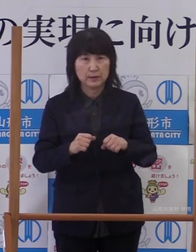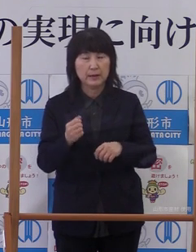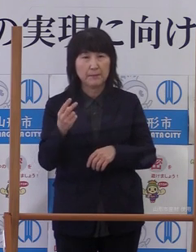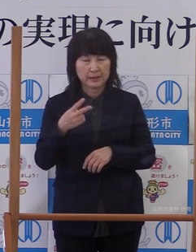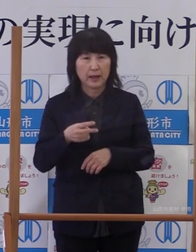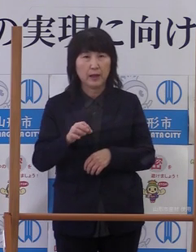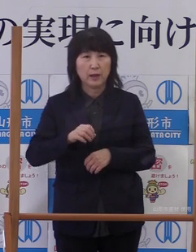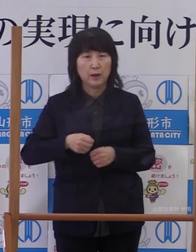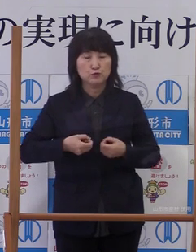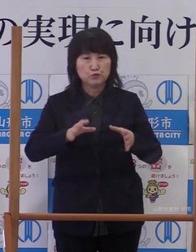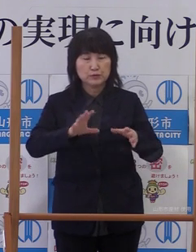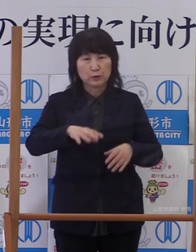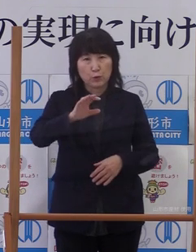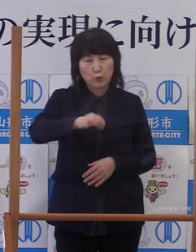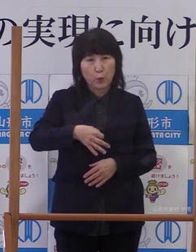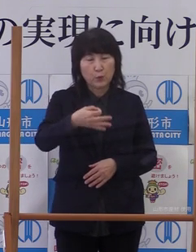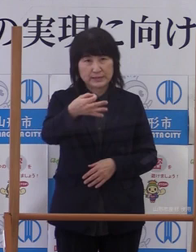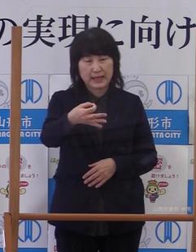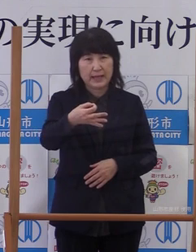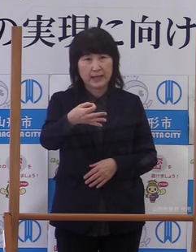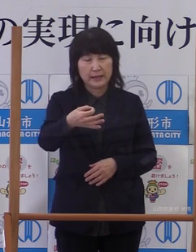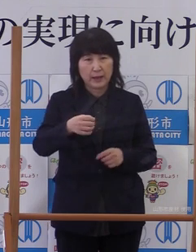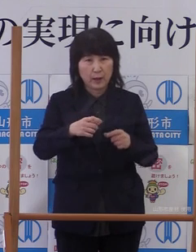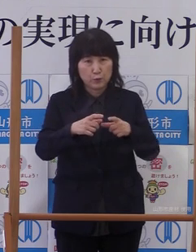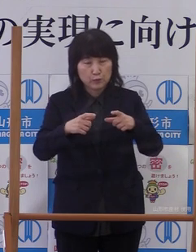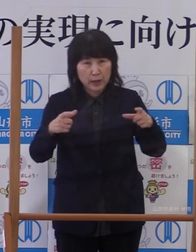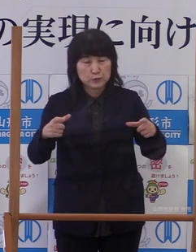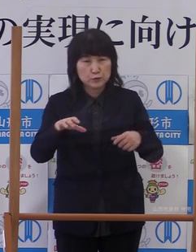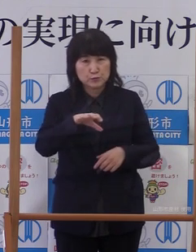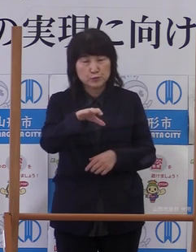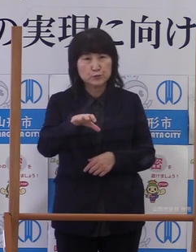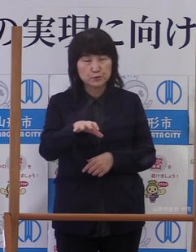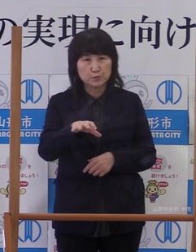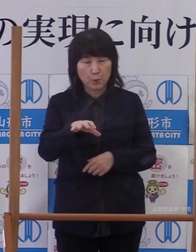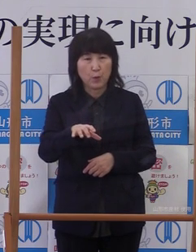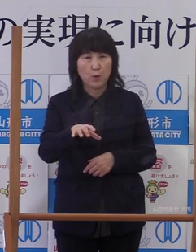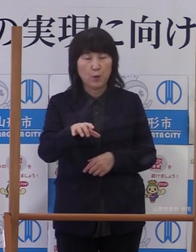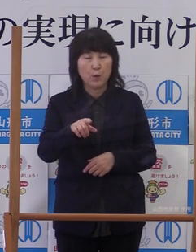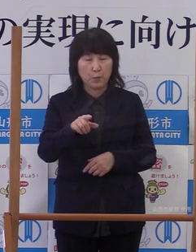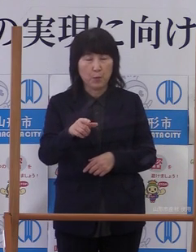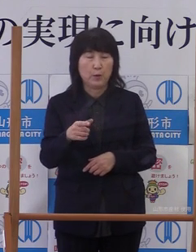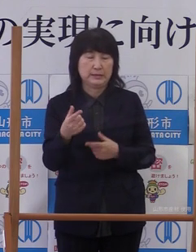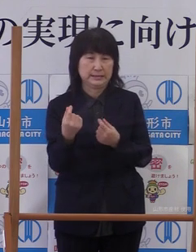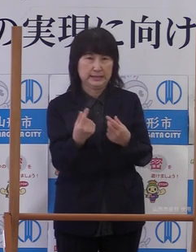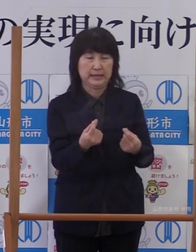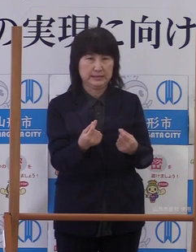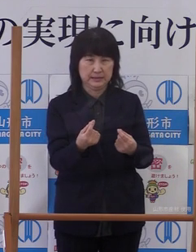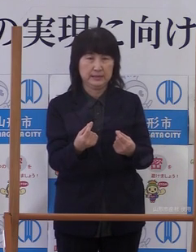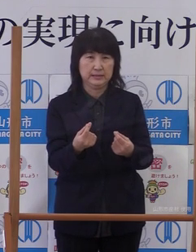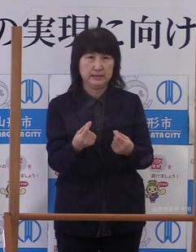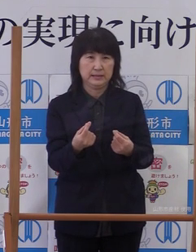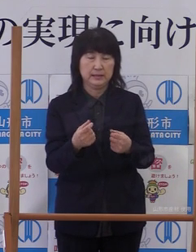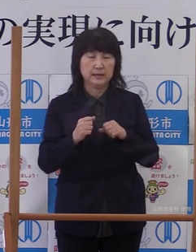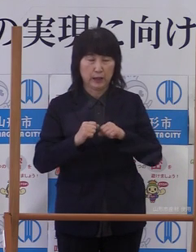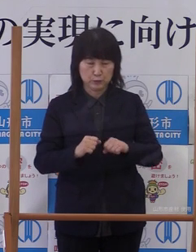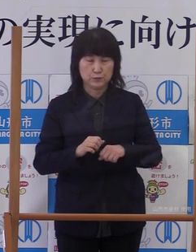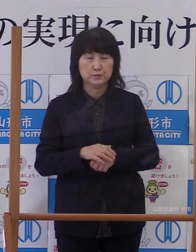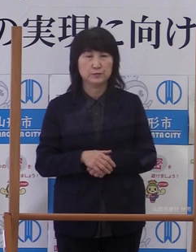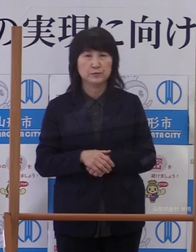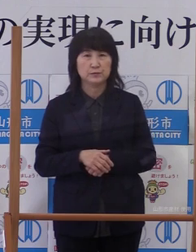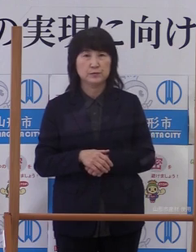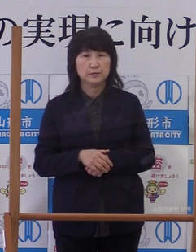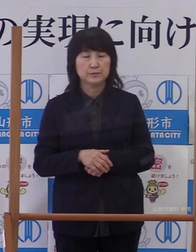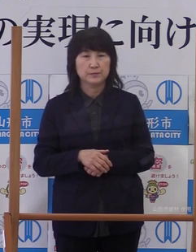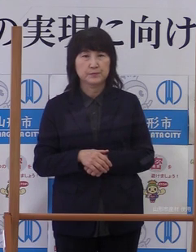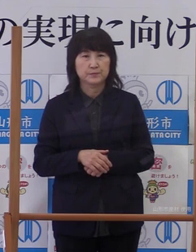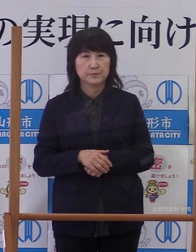ふるさと納税などで増やす部分をですね、しっかりと取り組んでいく、そうしたことでこの部